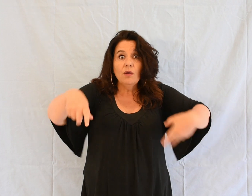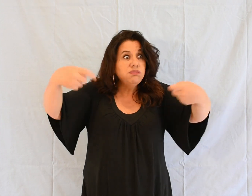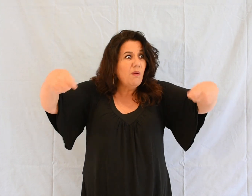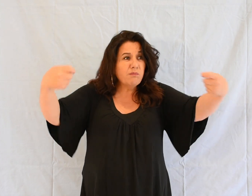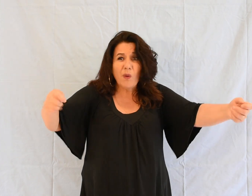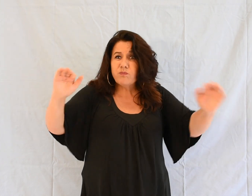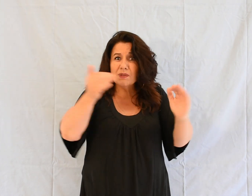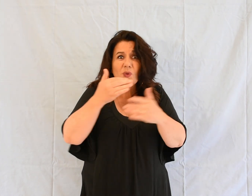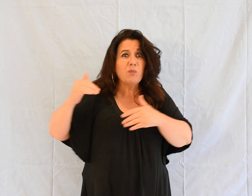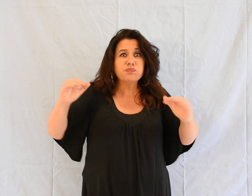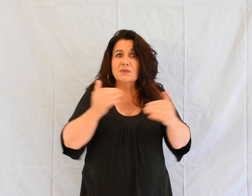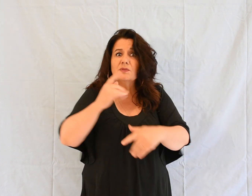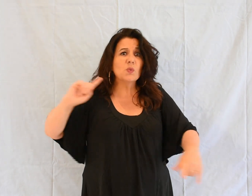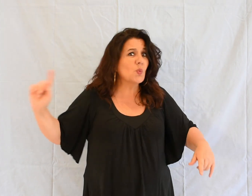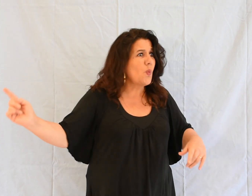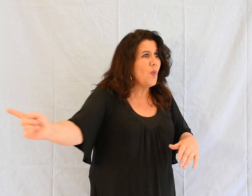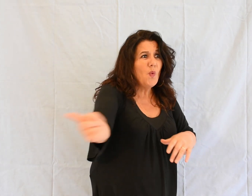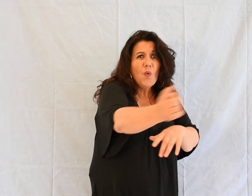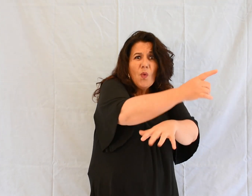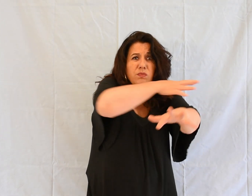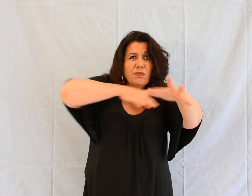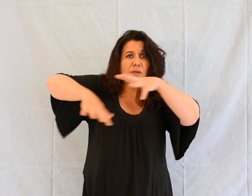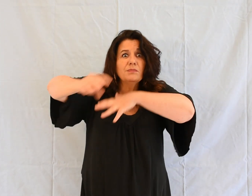Quand ils eurent mangé à leur faim, il dit à ses disciples,